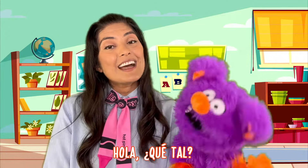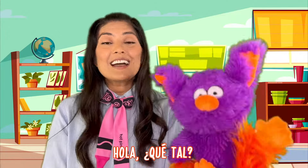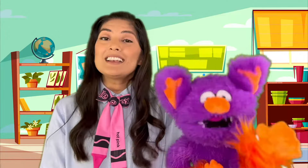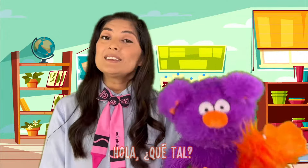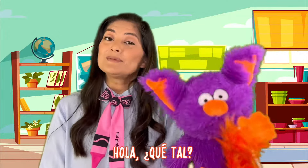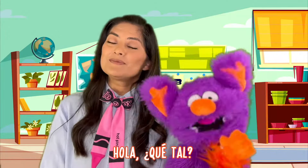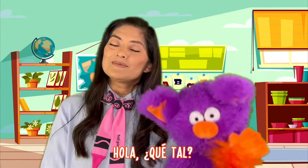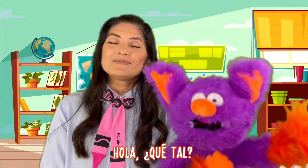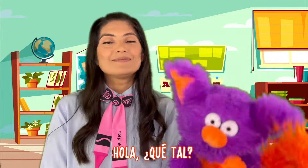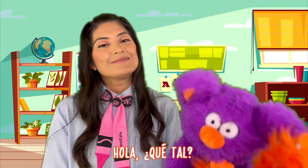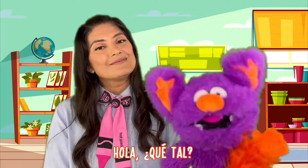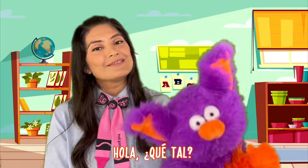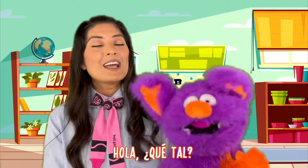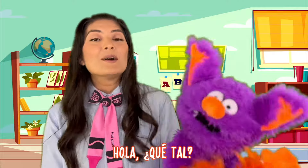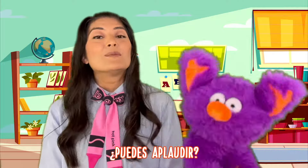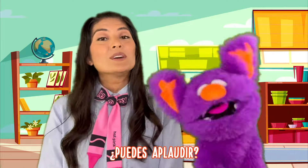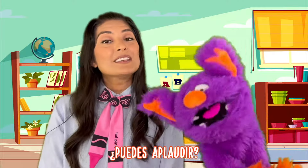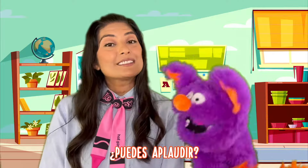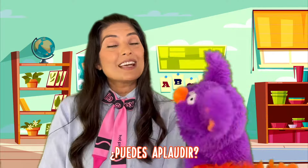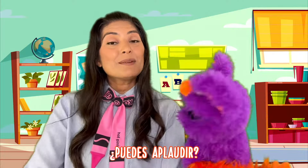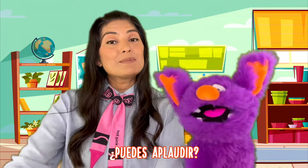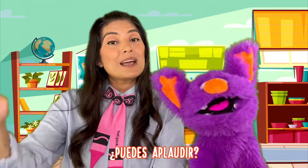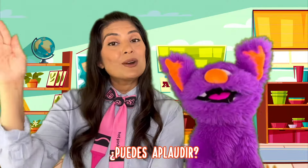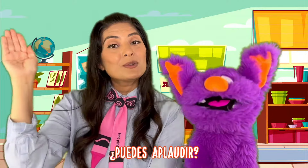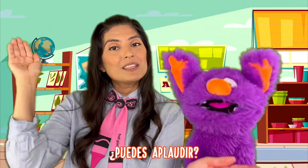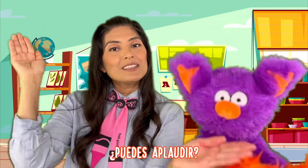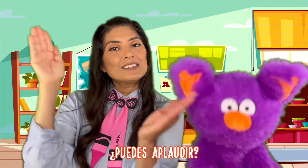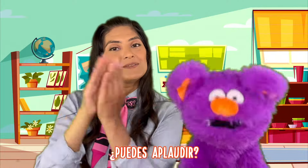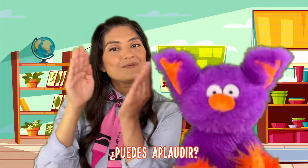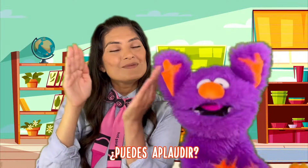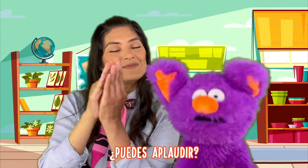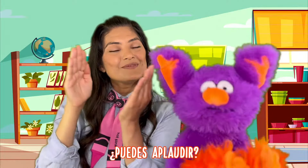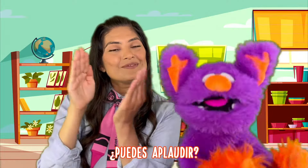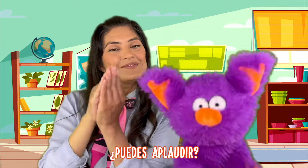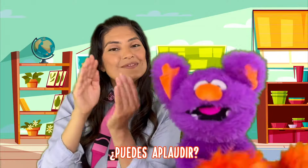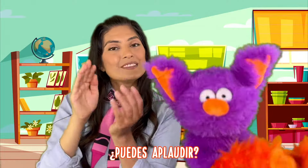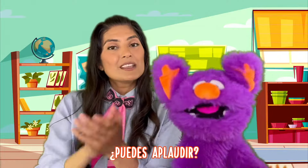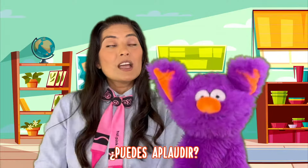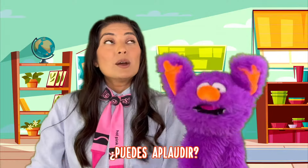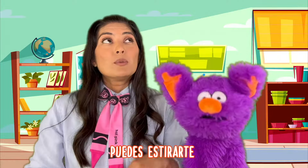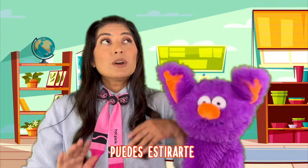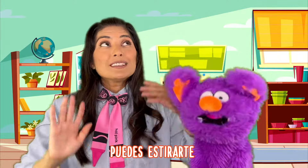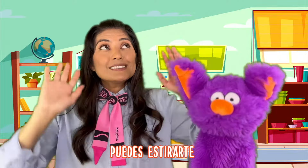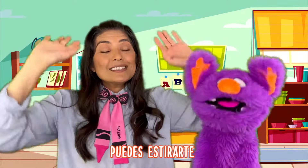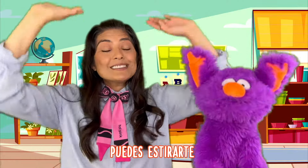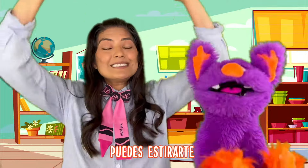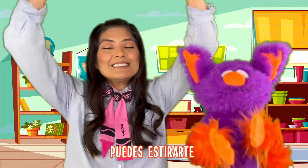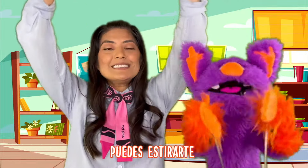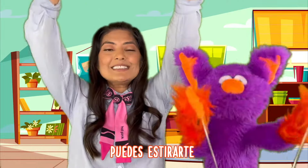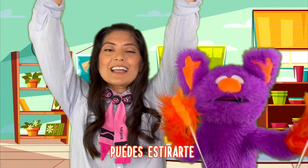tal? Hola, ¿qué tal? Puedes aplaudir. Puedes aplaudir. Puedes